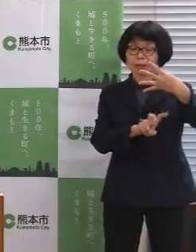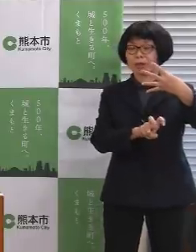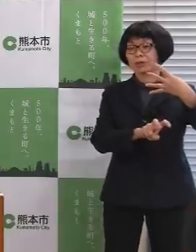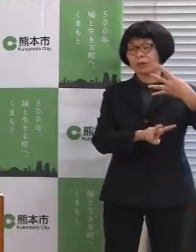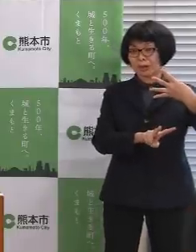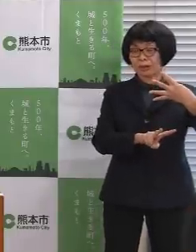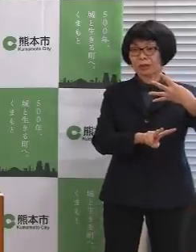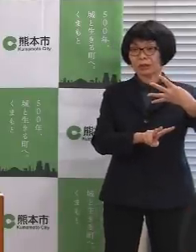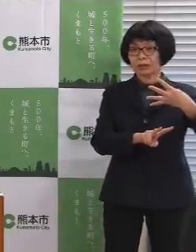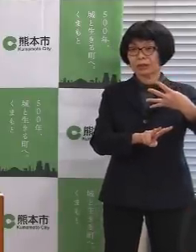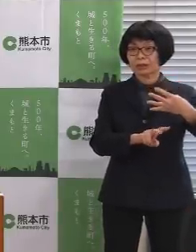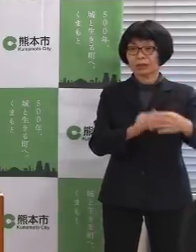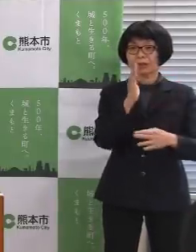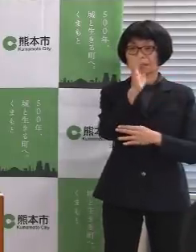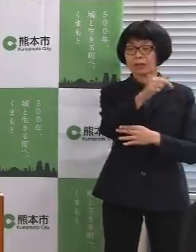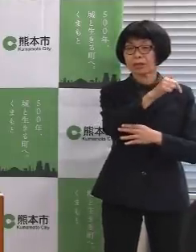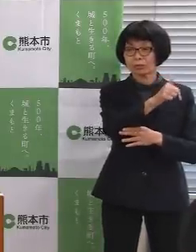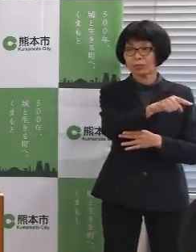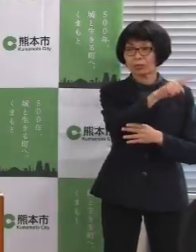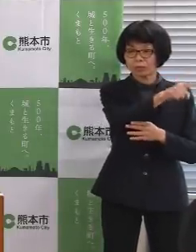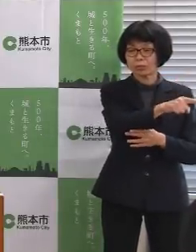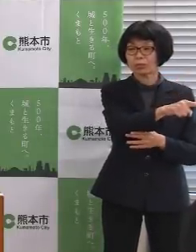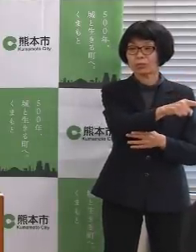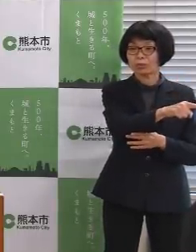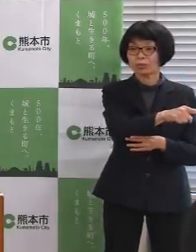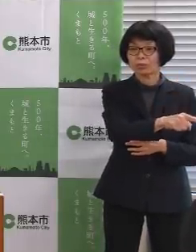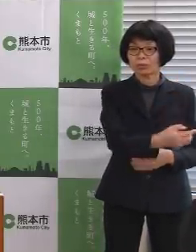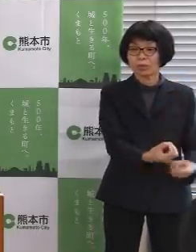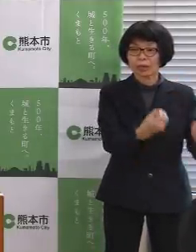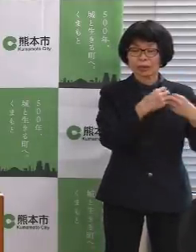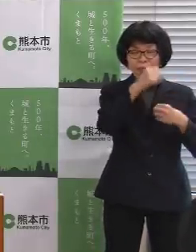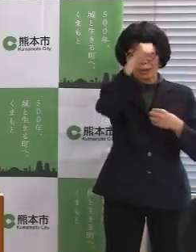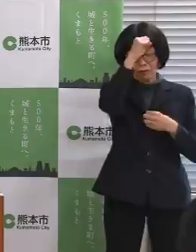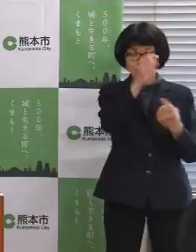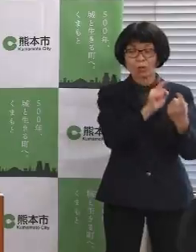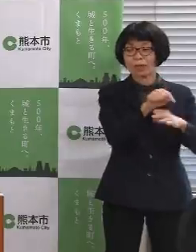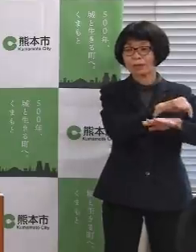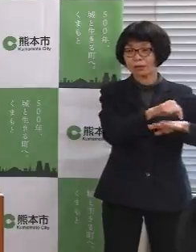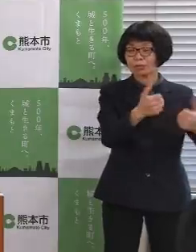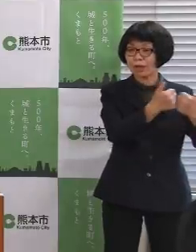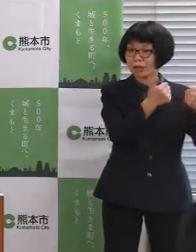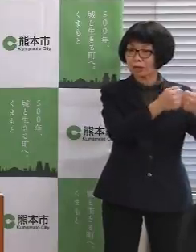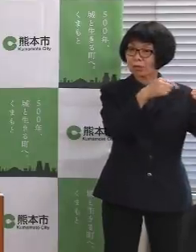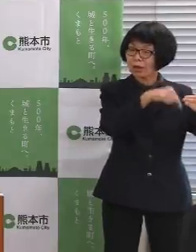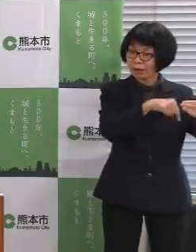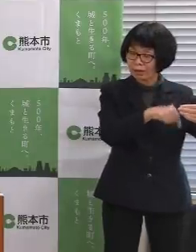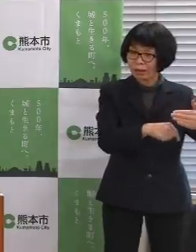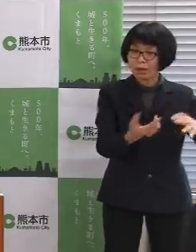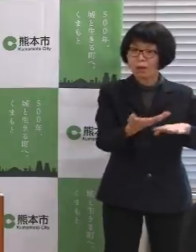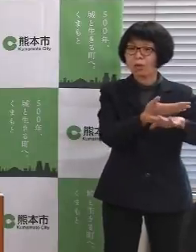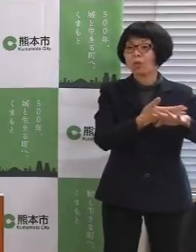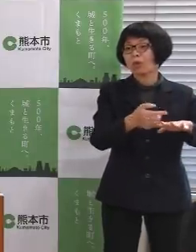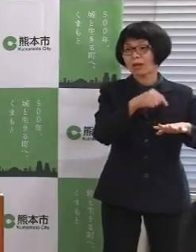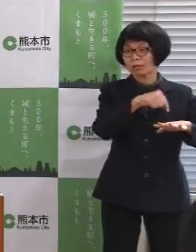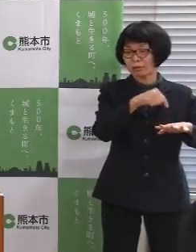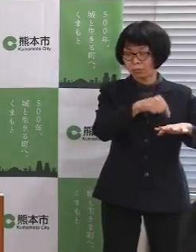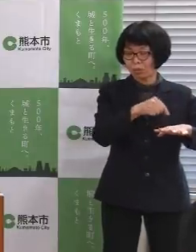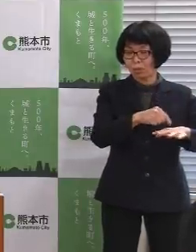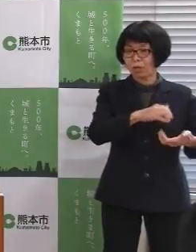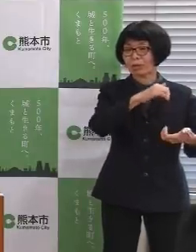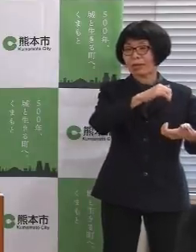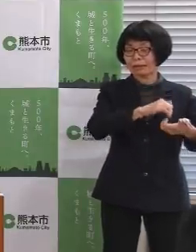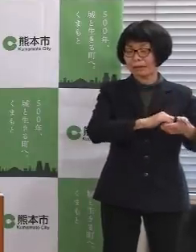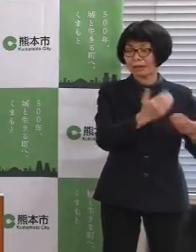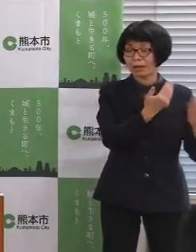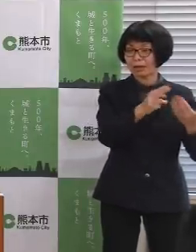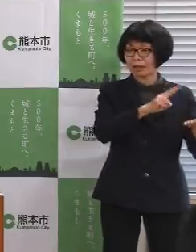ですね、政府の感染症対策専門家会議でですね、公園の利用に関してこの提言がもうなされ